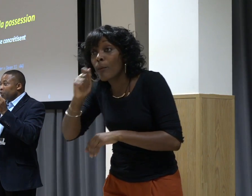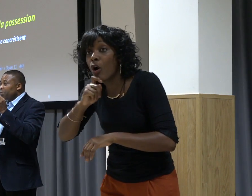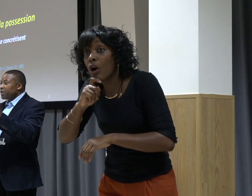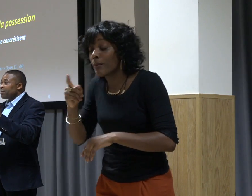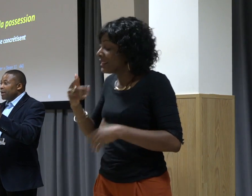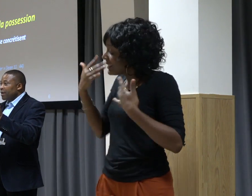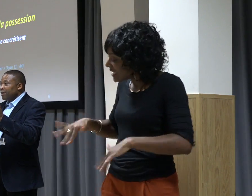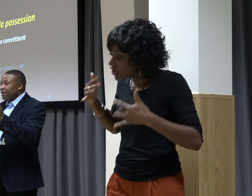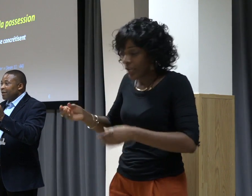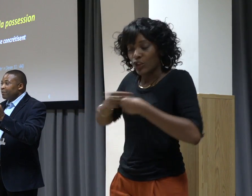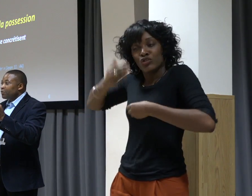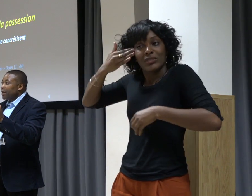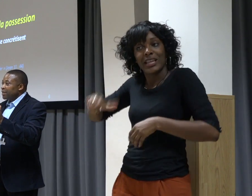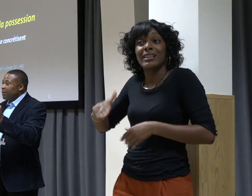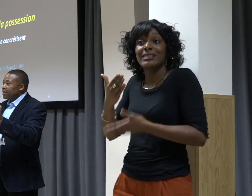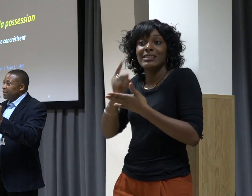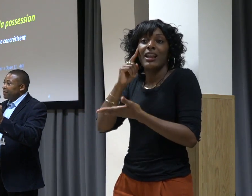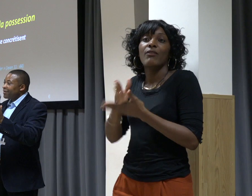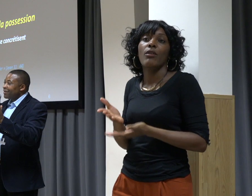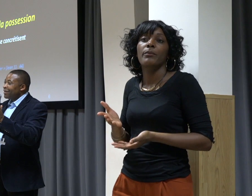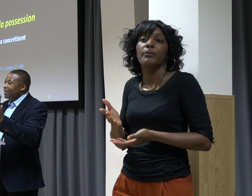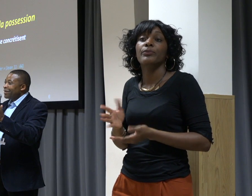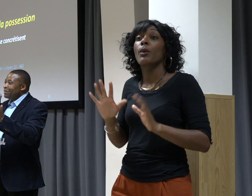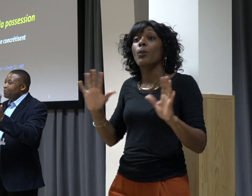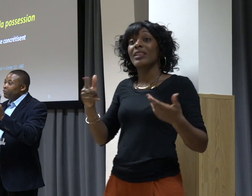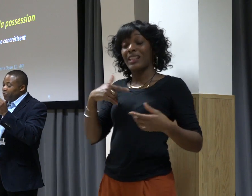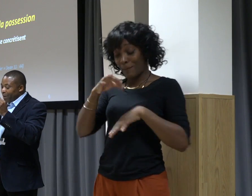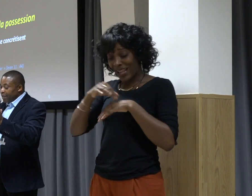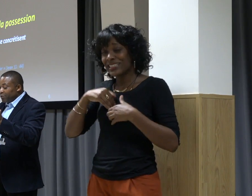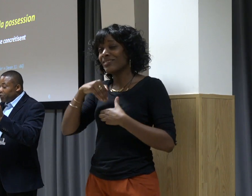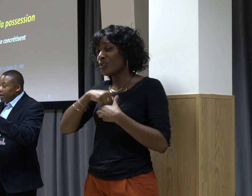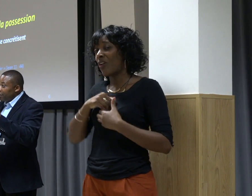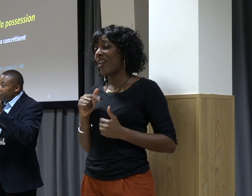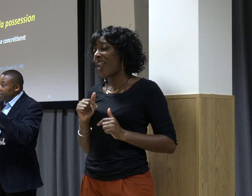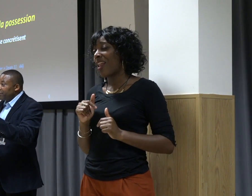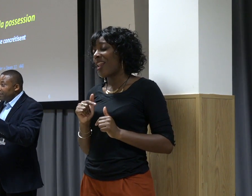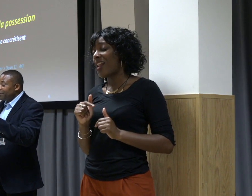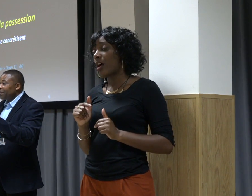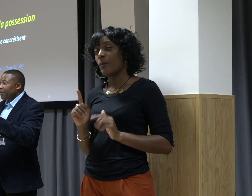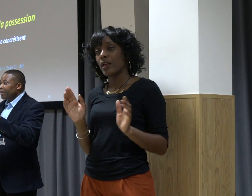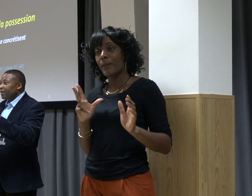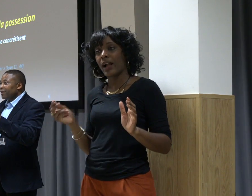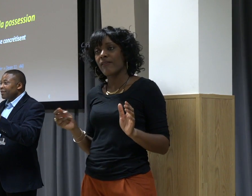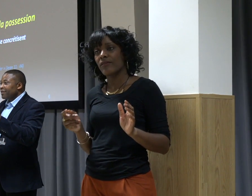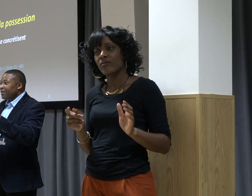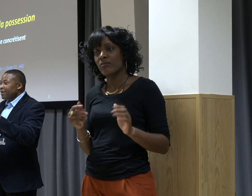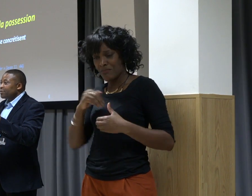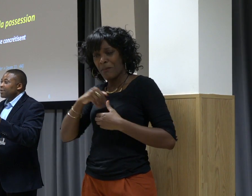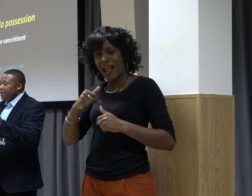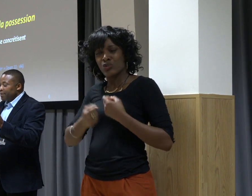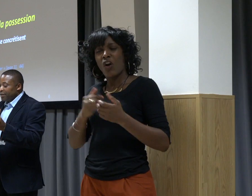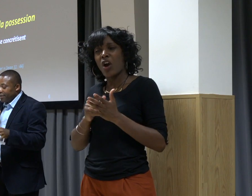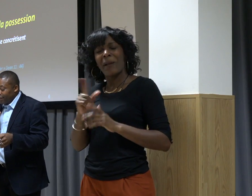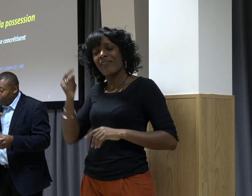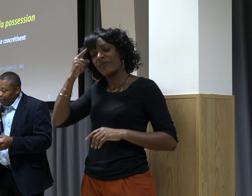Vous ne verrez peut-être pas votre maladie partir, mais votre maladie vous verra vivre et se